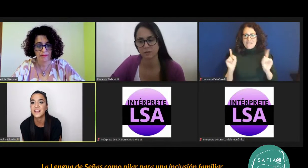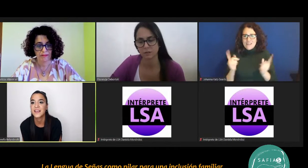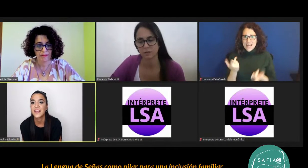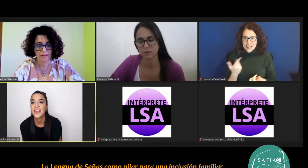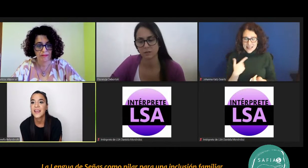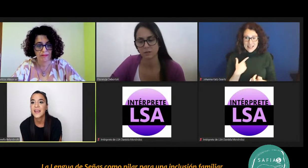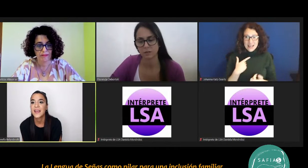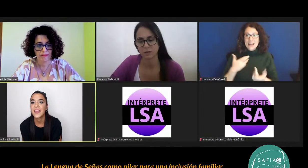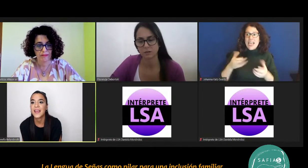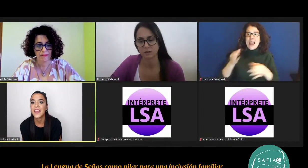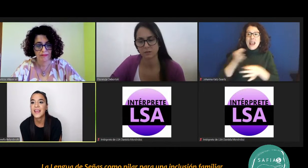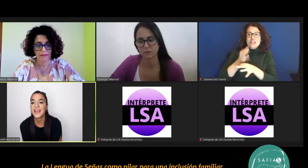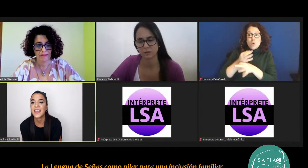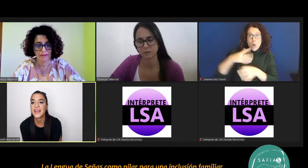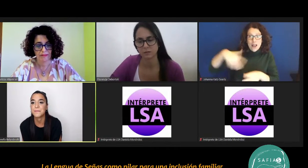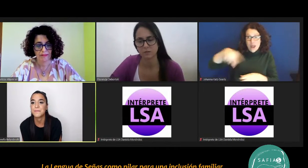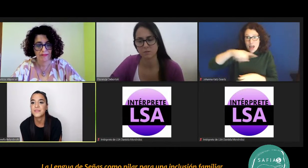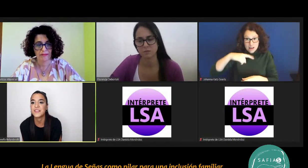sentir